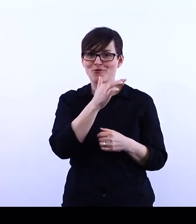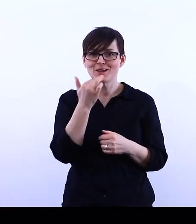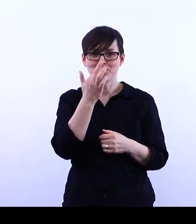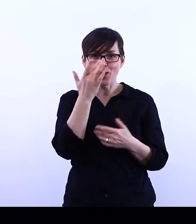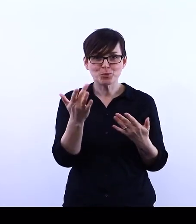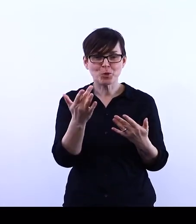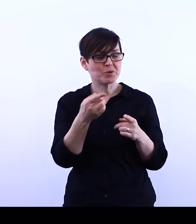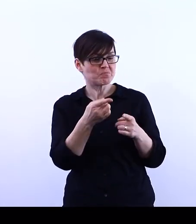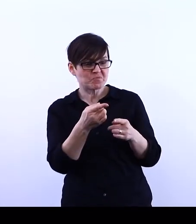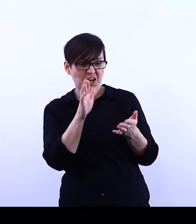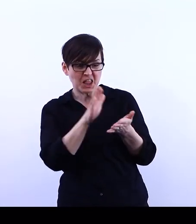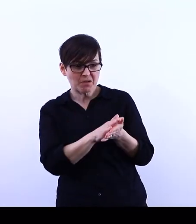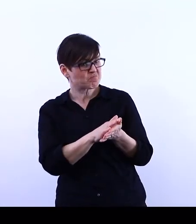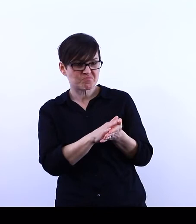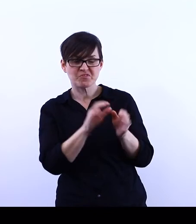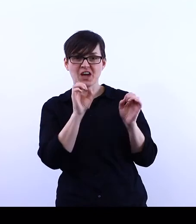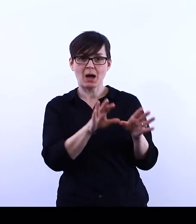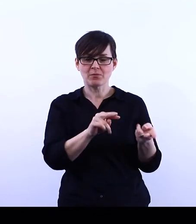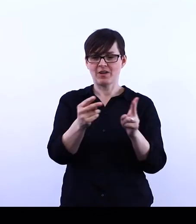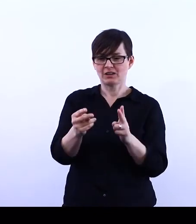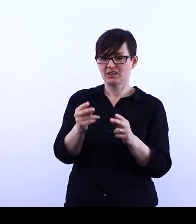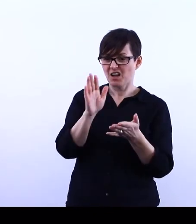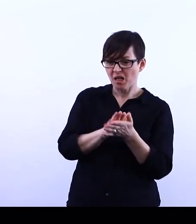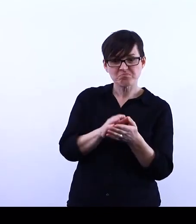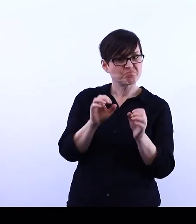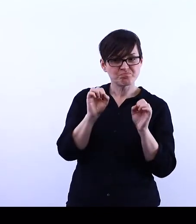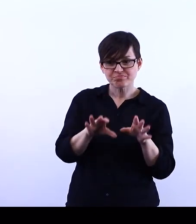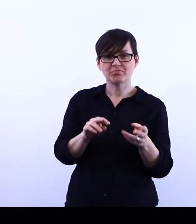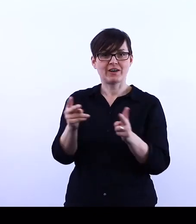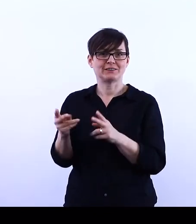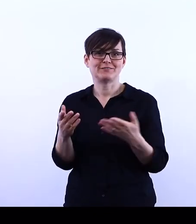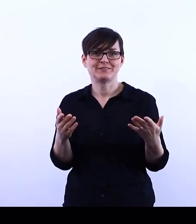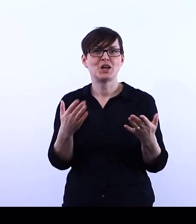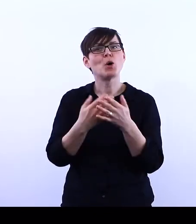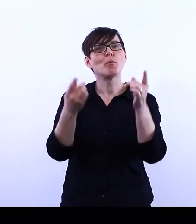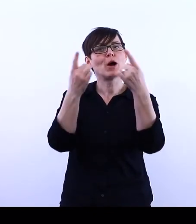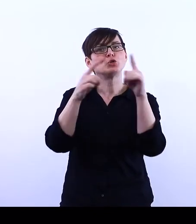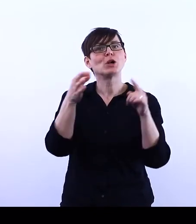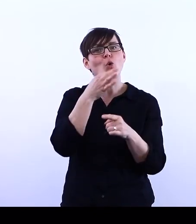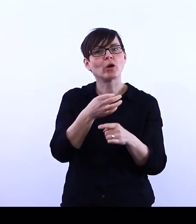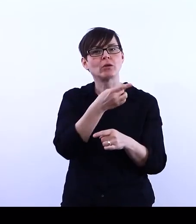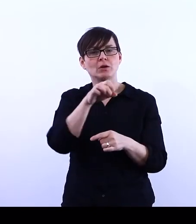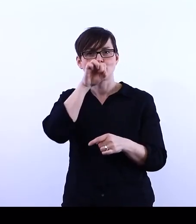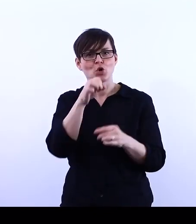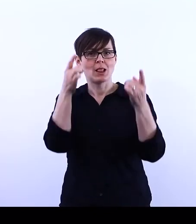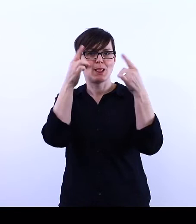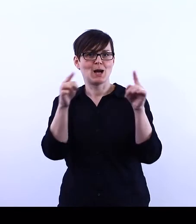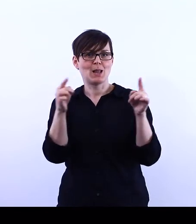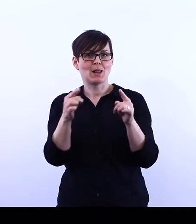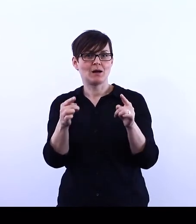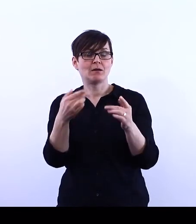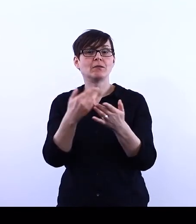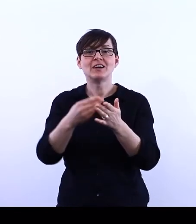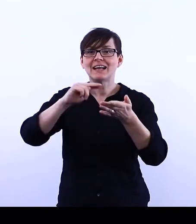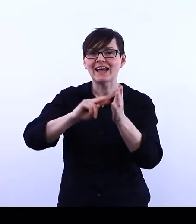Try-and-Error-Prinzip. Und dass man zum Beispiel, wenn man weiß, okay, hier Chorjugend, die singen gerne, das klingt irgendwie, da kann man eben mit technischen Tools, eine digitale